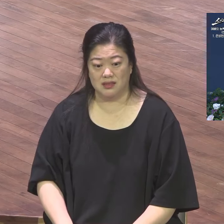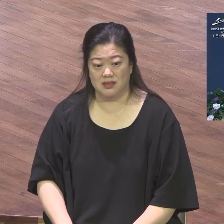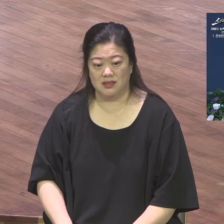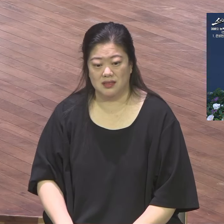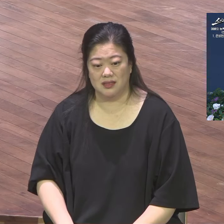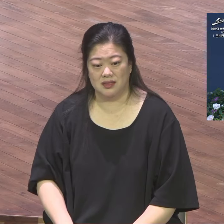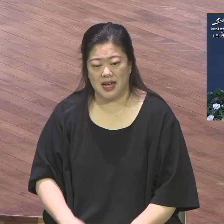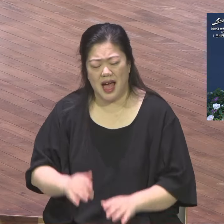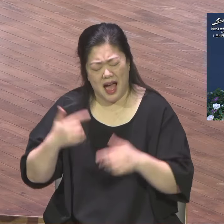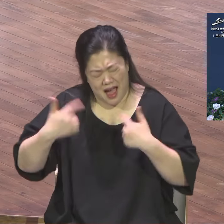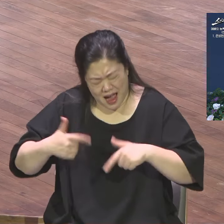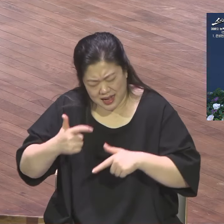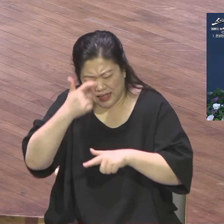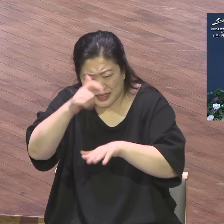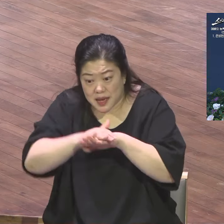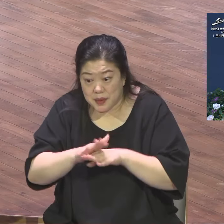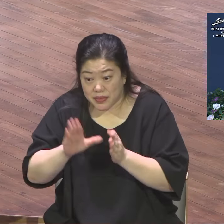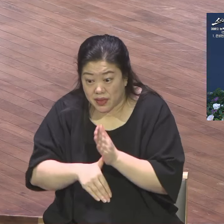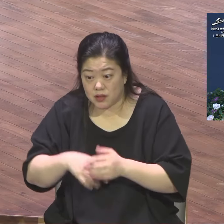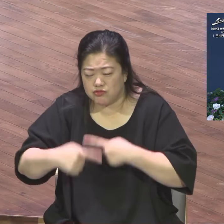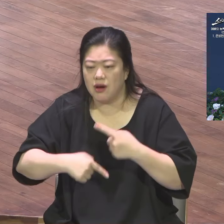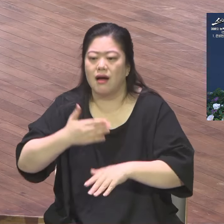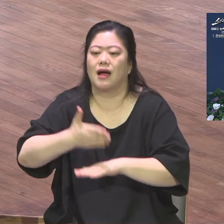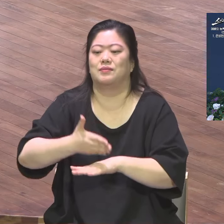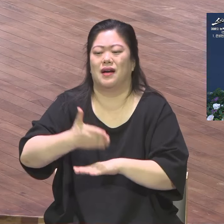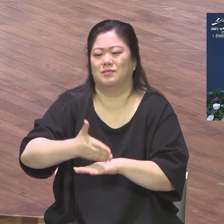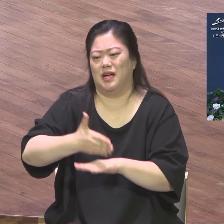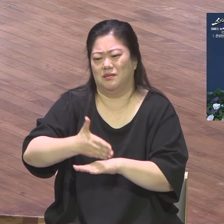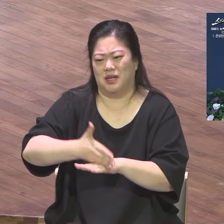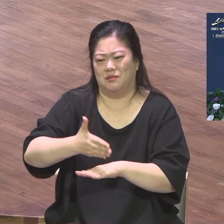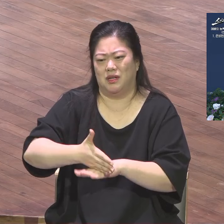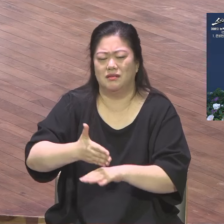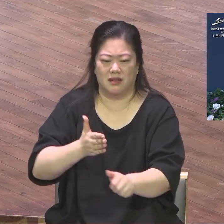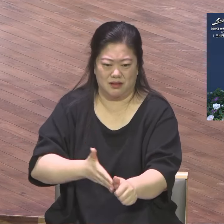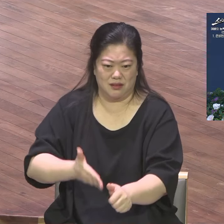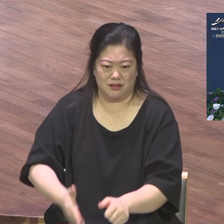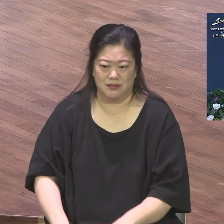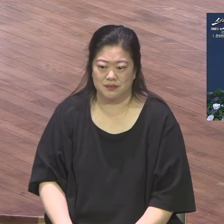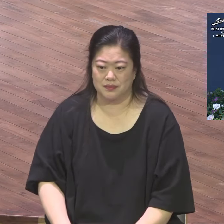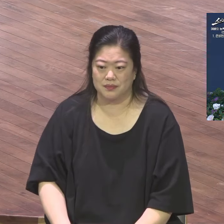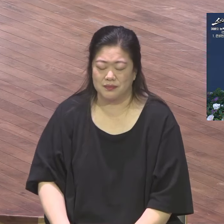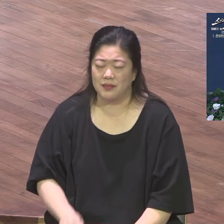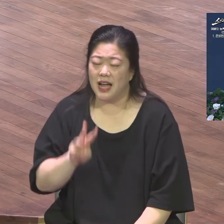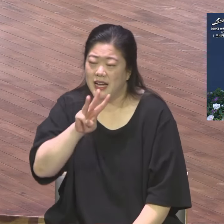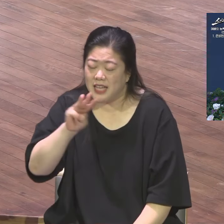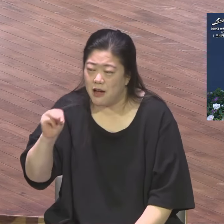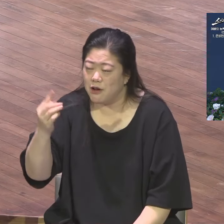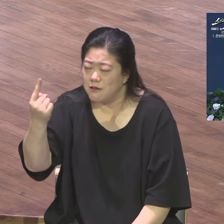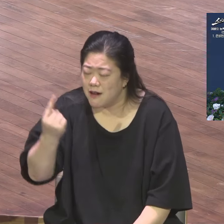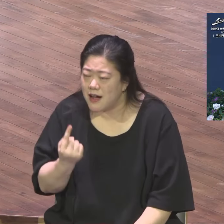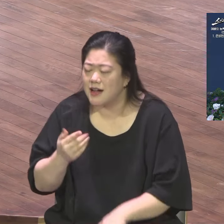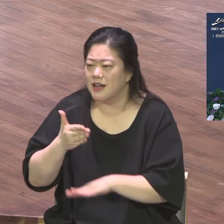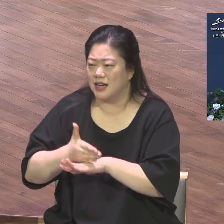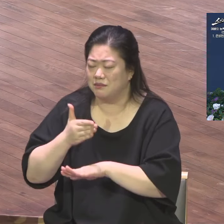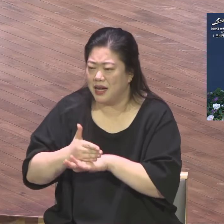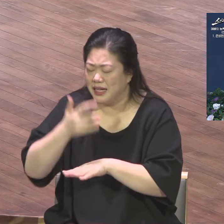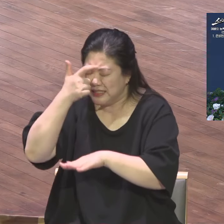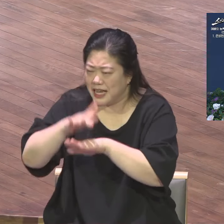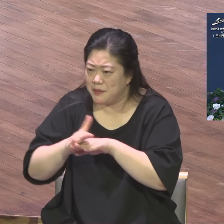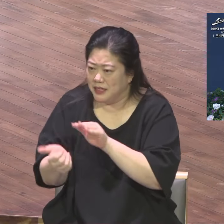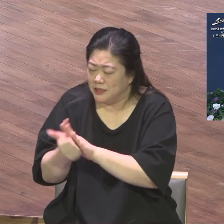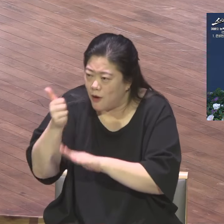매 예배 때마다 감사로 고백되기 바랍니다. 내가 예언교회에 나와서 하나님 앞에 이 말씀을 듣고 예배하게 되니